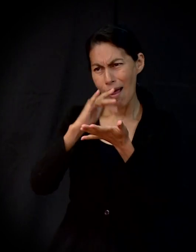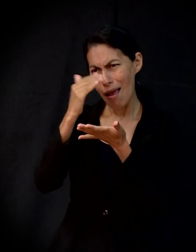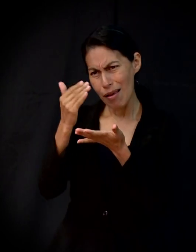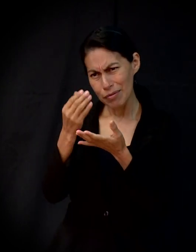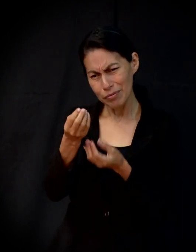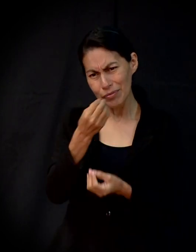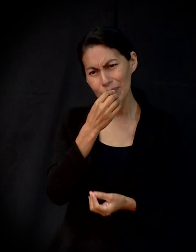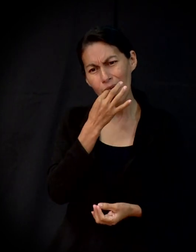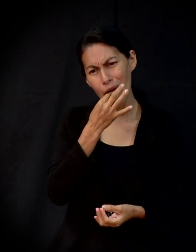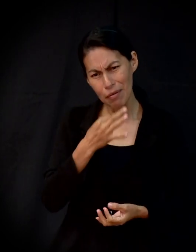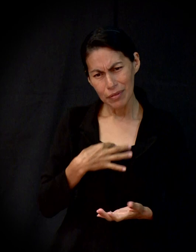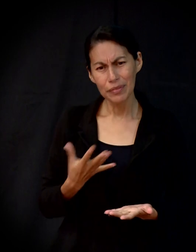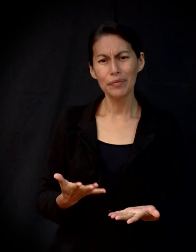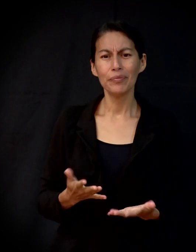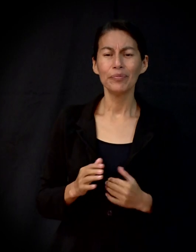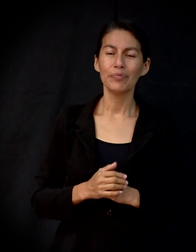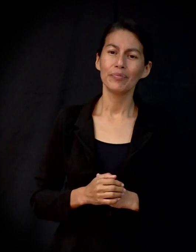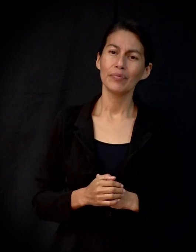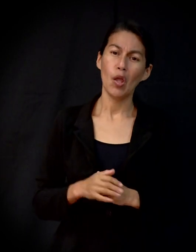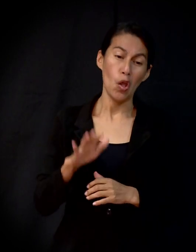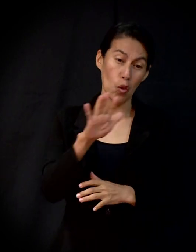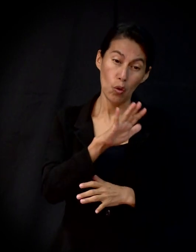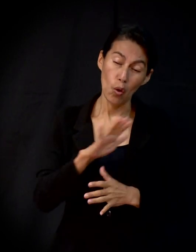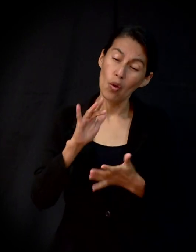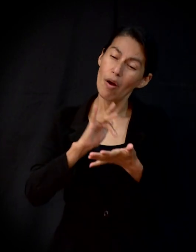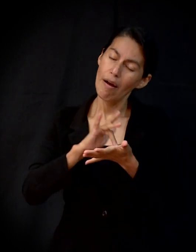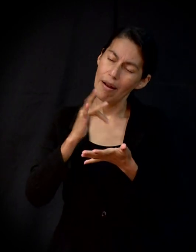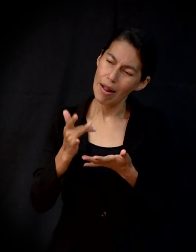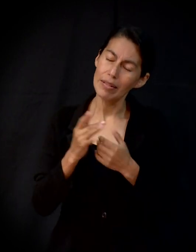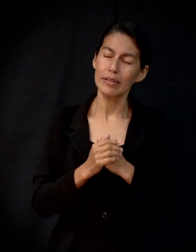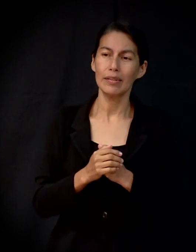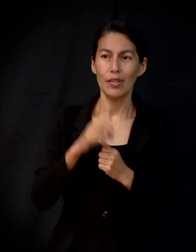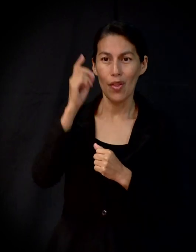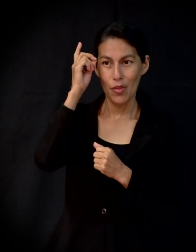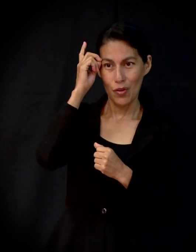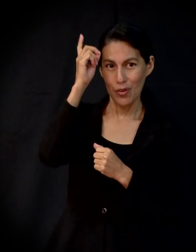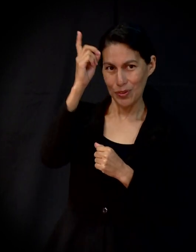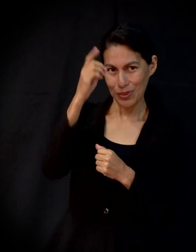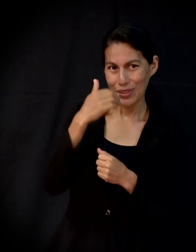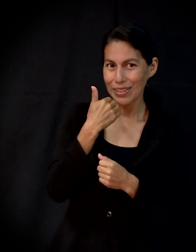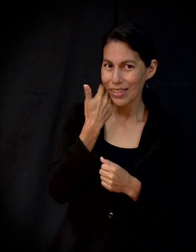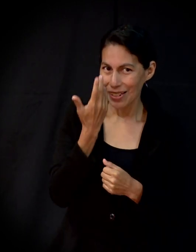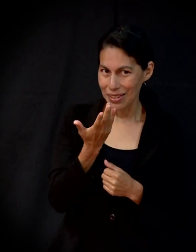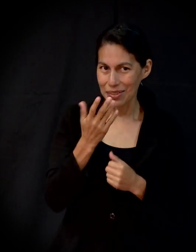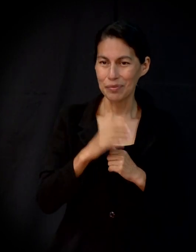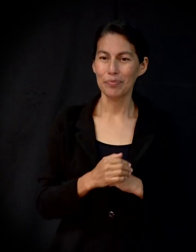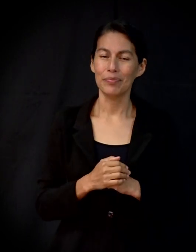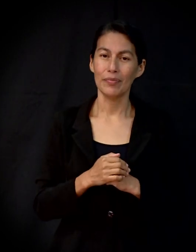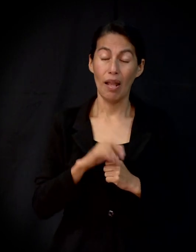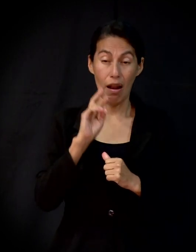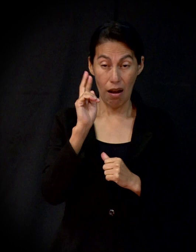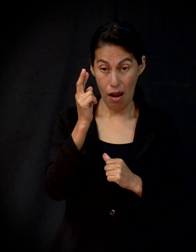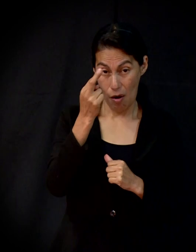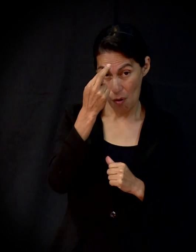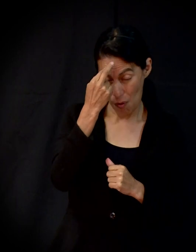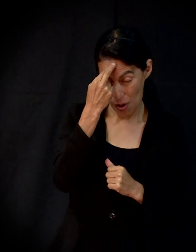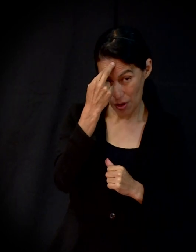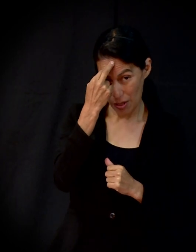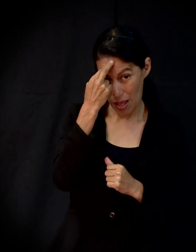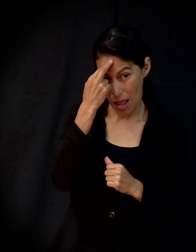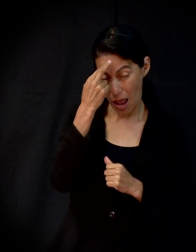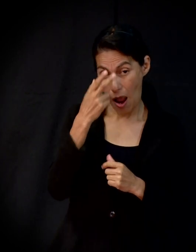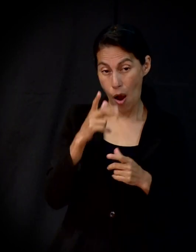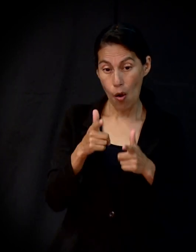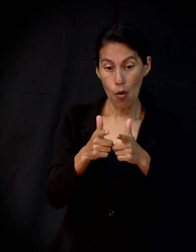al fin y al cabo, damos gracias a Dios en todo en la voluntad de Dios. Así que, recuerda que